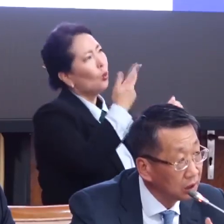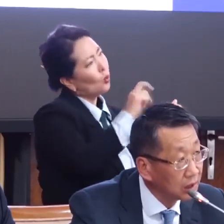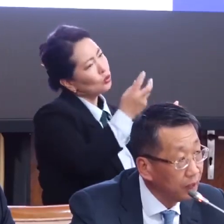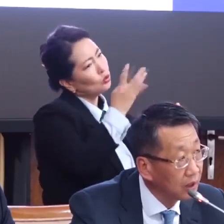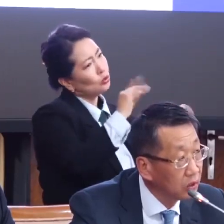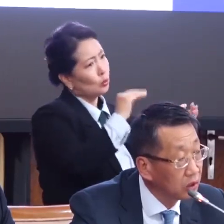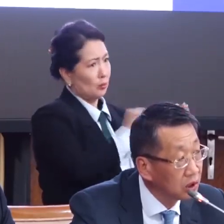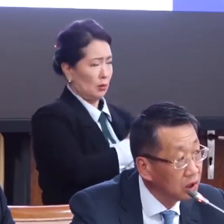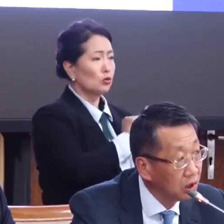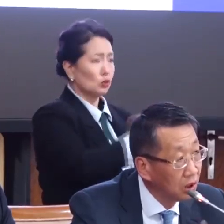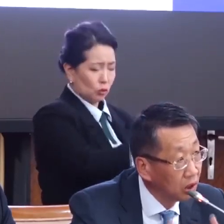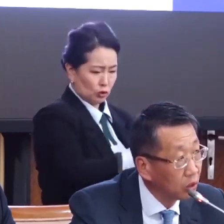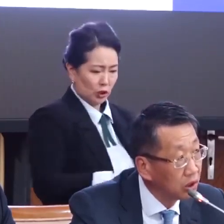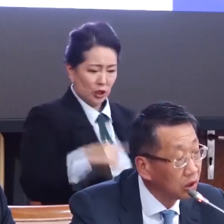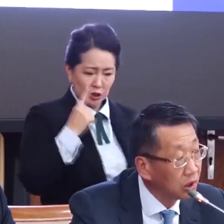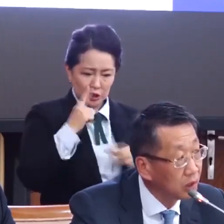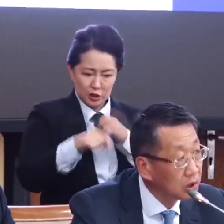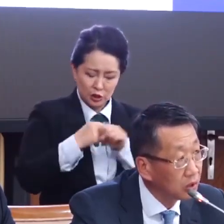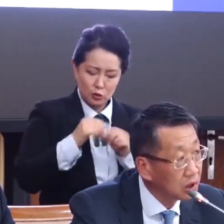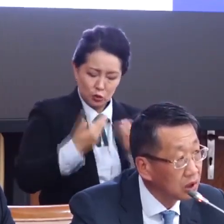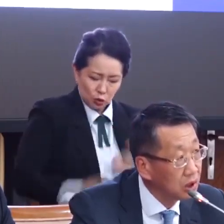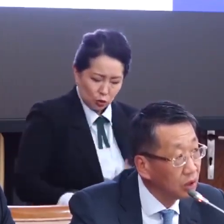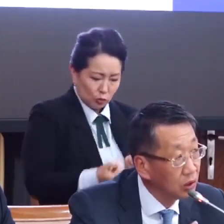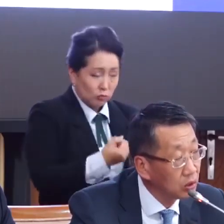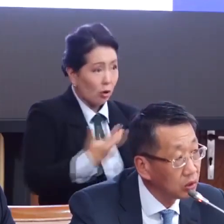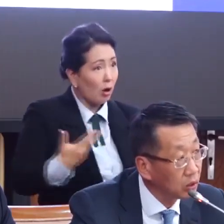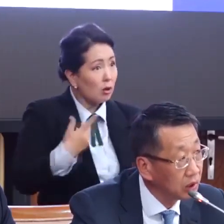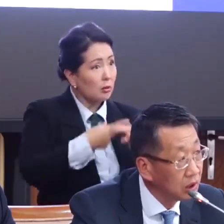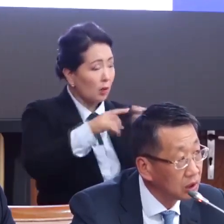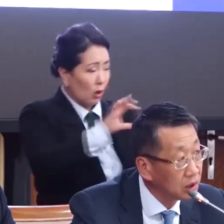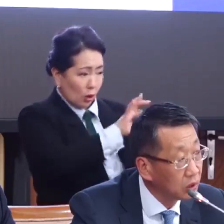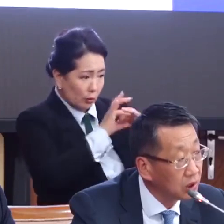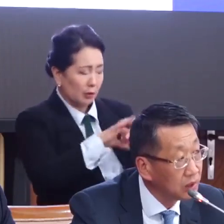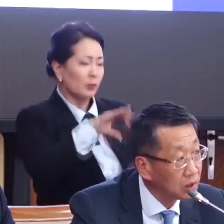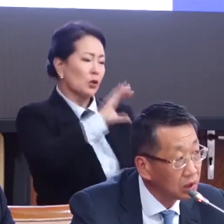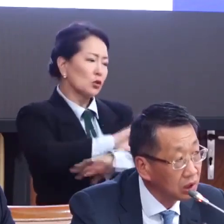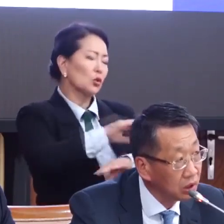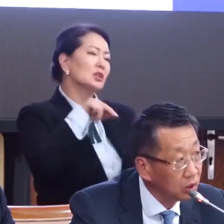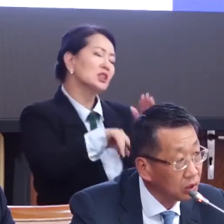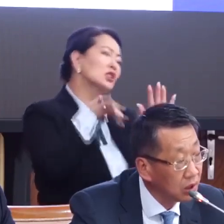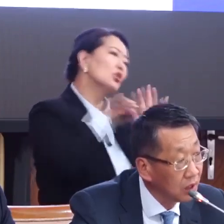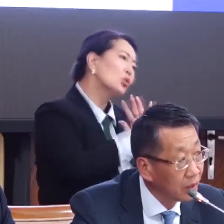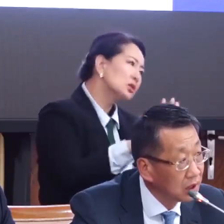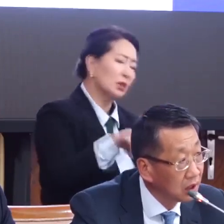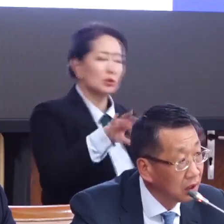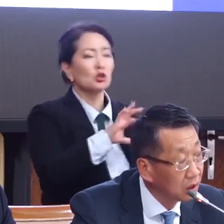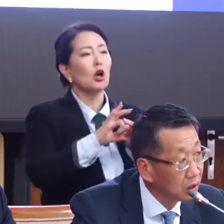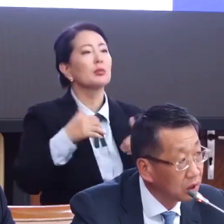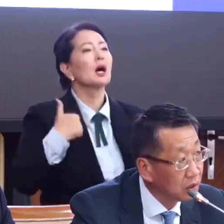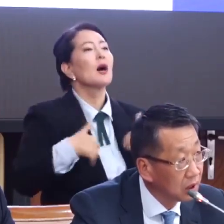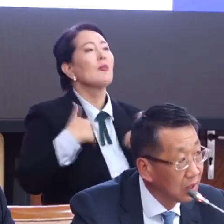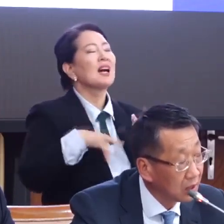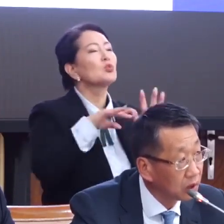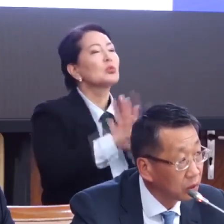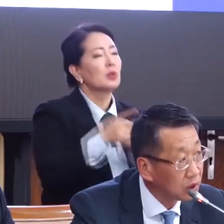мянган хүүхдийн шинэ одоо хүүхдийн тоо нэмэгдэж байгаа учраас энэтэй уялдуулж сургууль цэцэрлэгийн үр дэмжийн асуудал энэтэй уялдуулж багшийн одоо үр дэмжийн